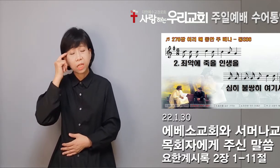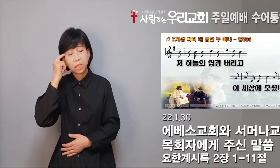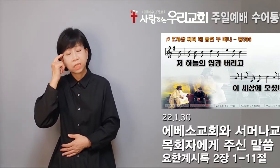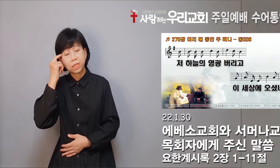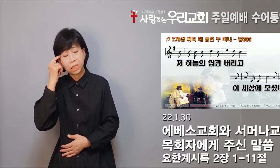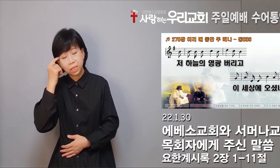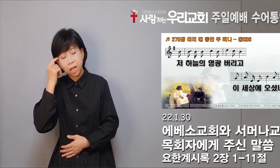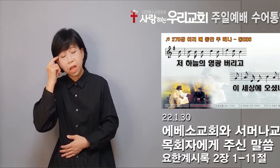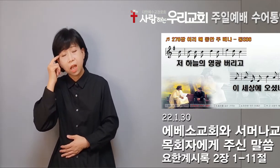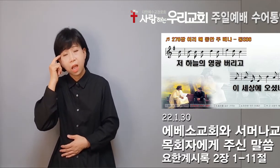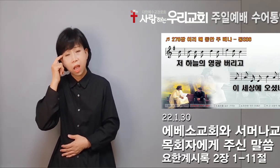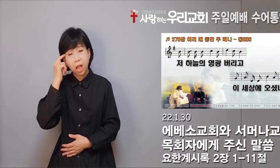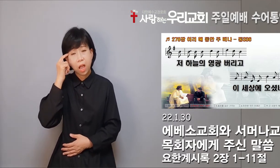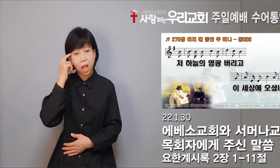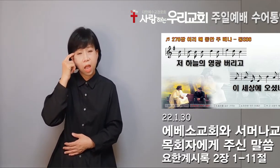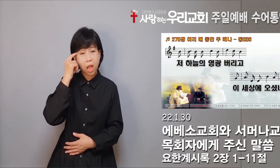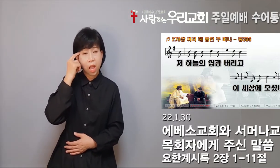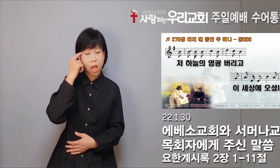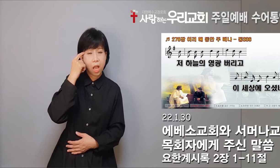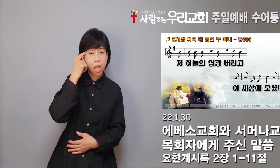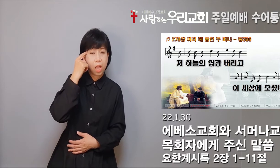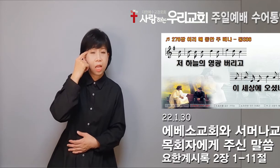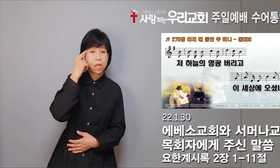여기사 저